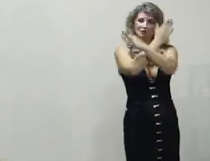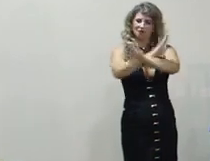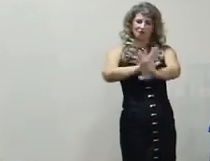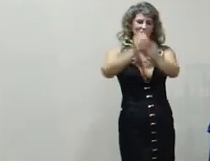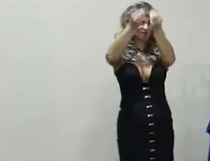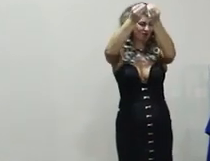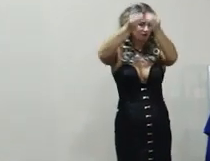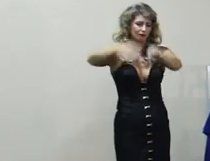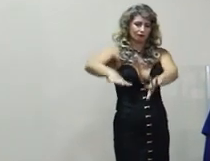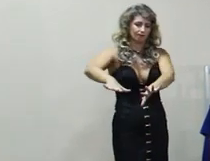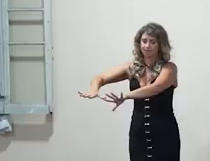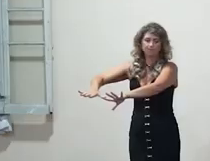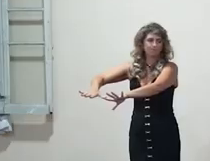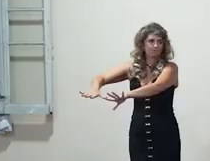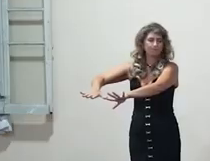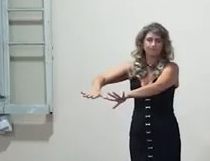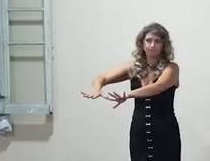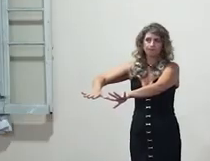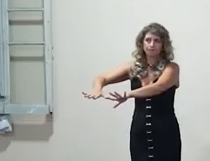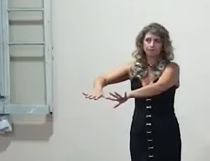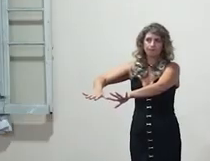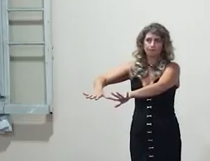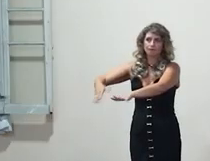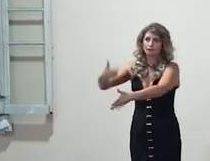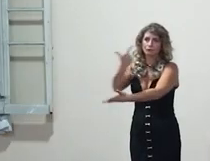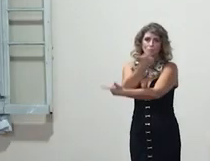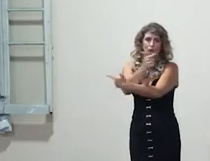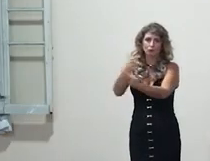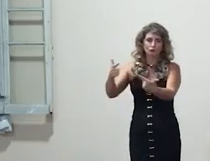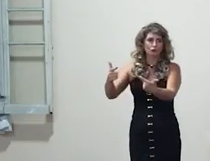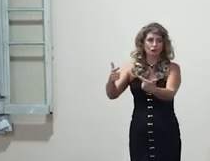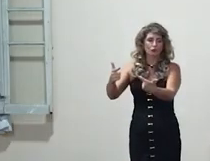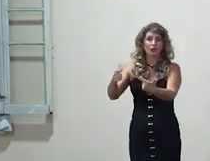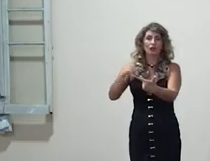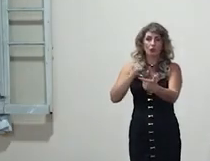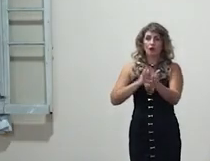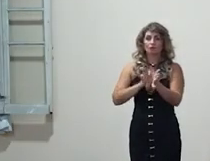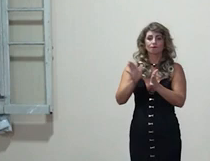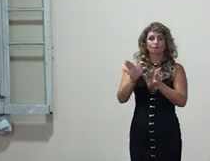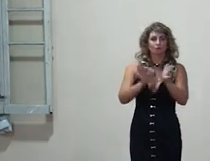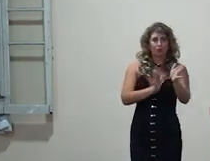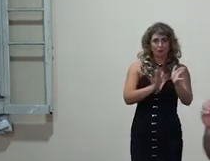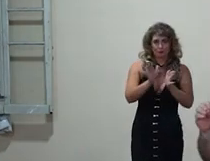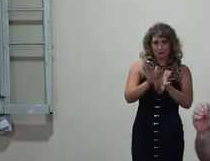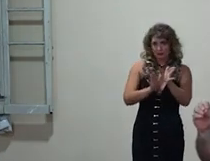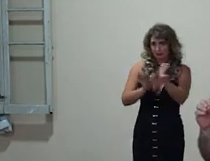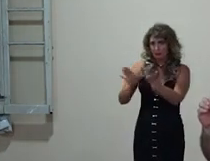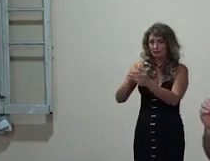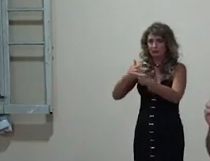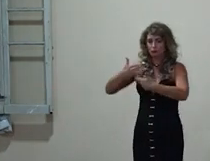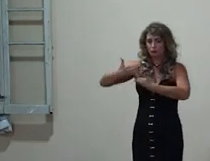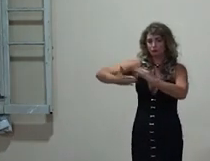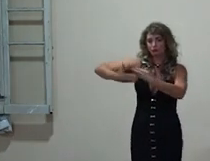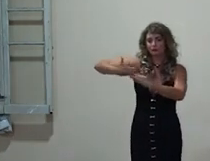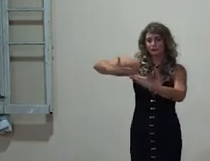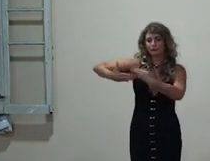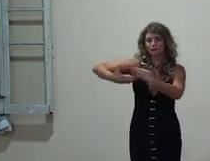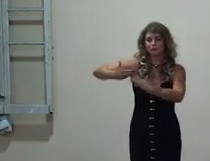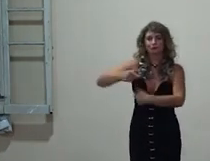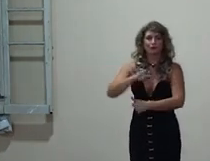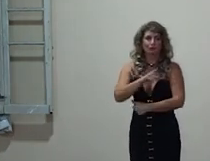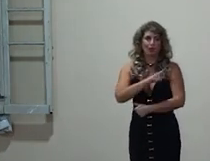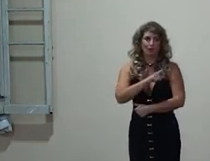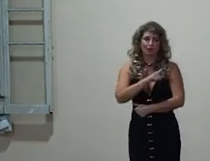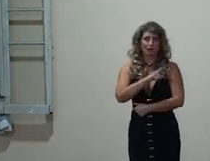não, ele estaria em ruínas. Então, é, a viabilidade das coisas, você tem que